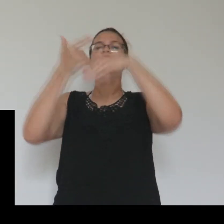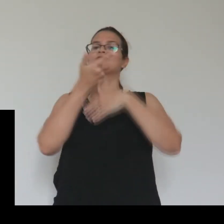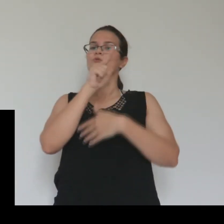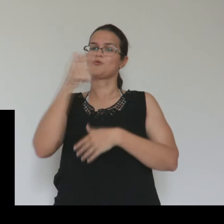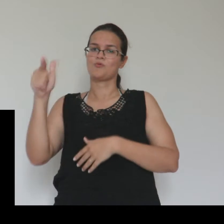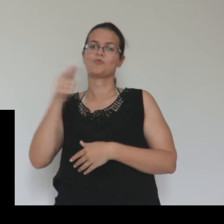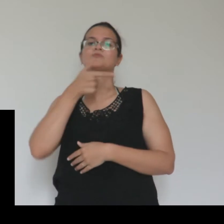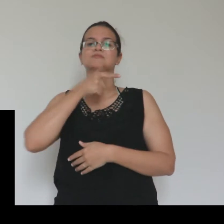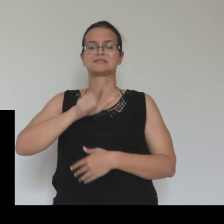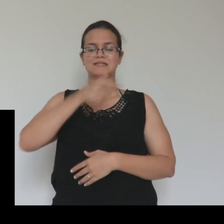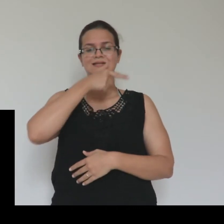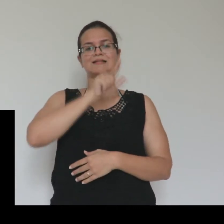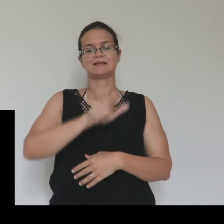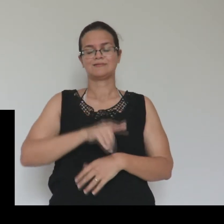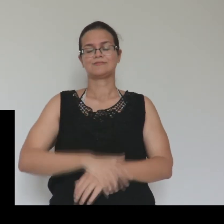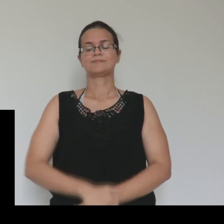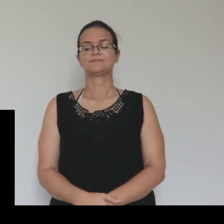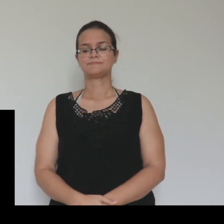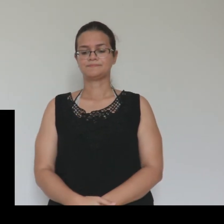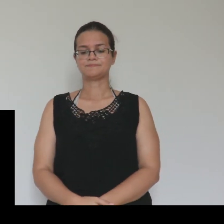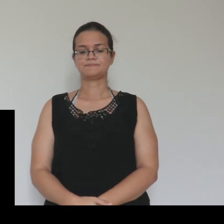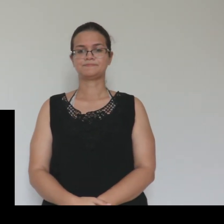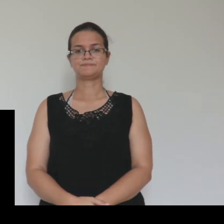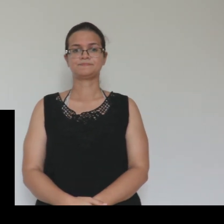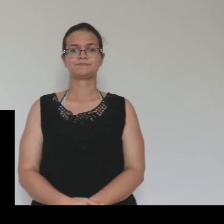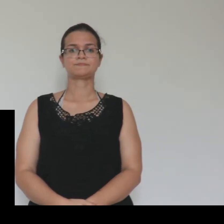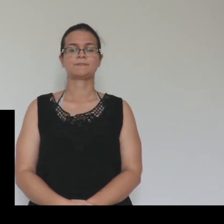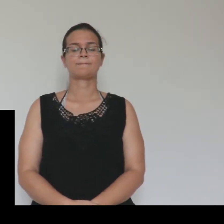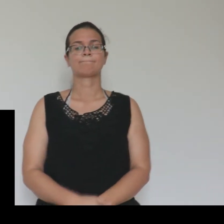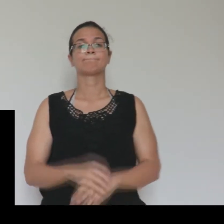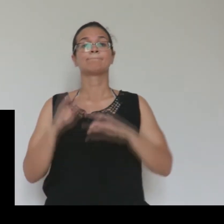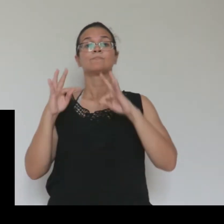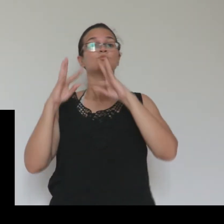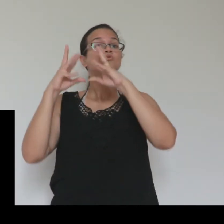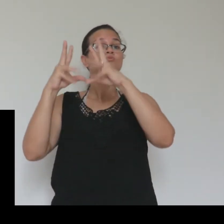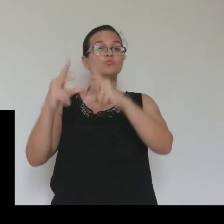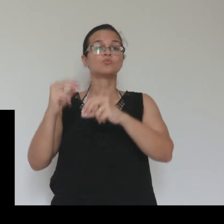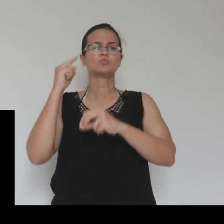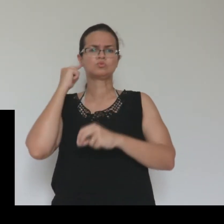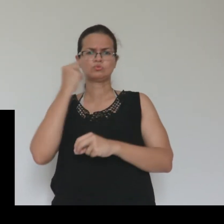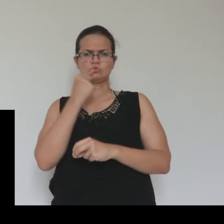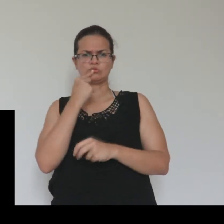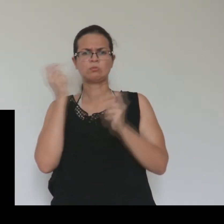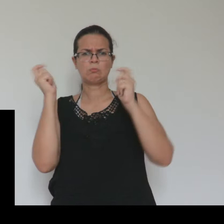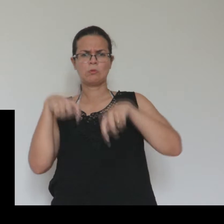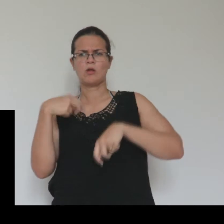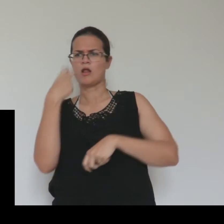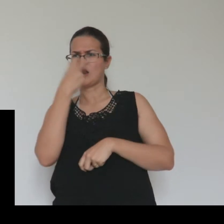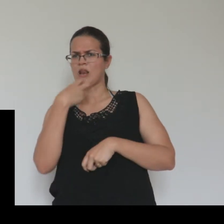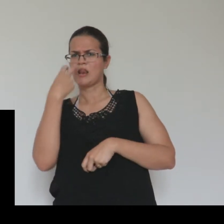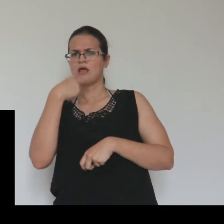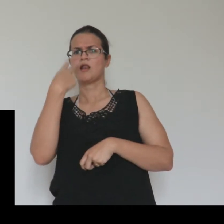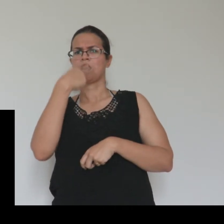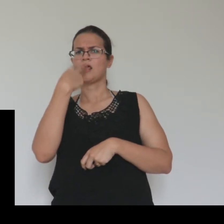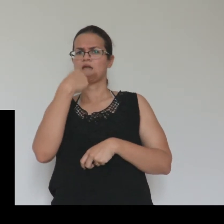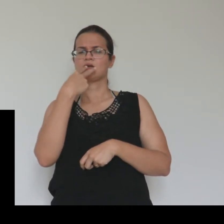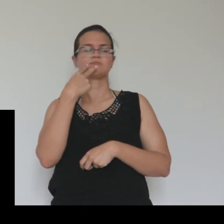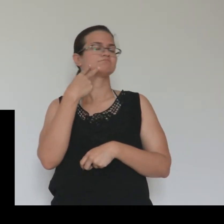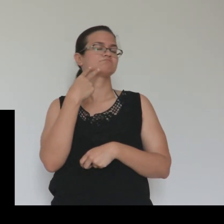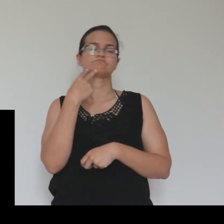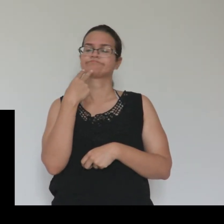Todos os surdos fazem leitura labial? Não. Na verdade, a grande maioria não consegue fazer leitura labial.